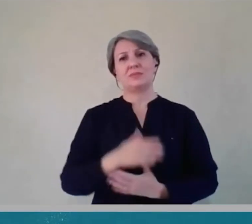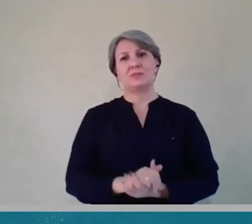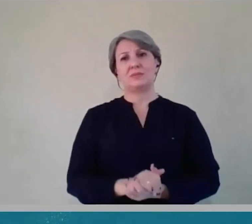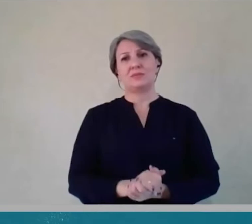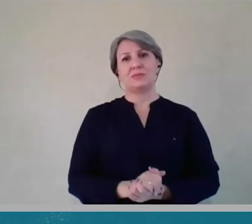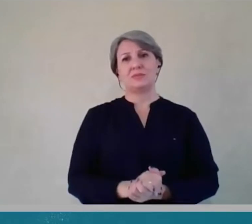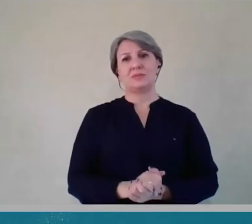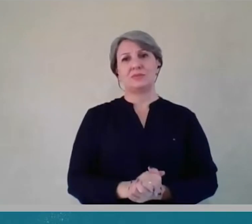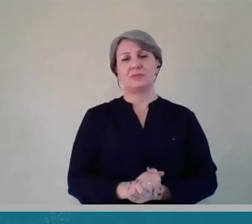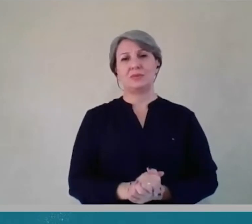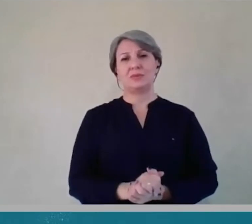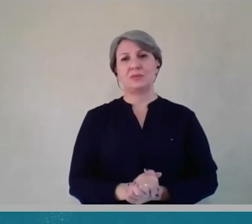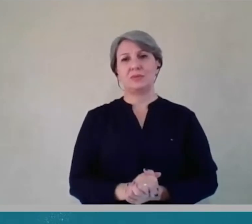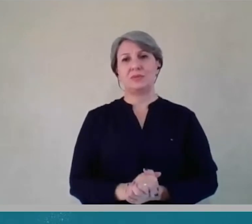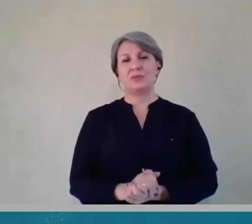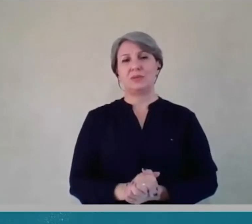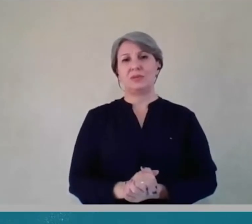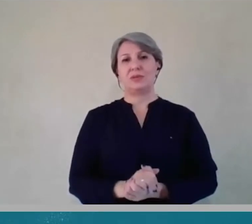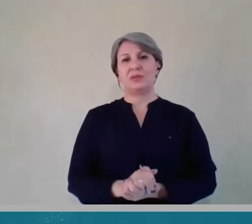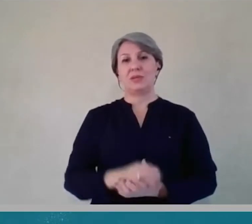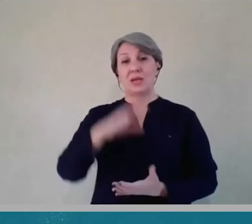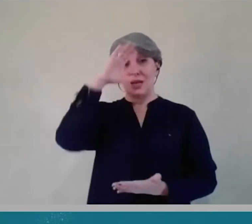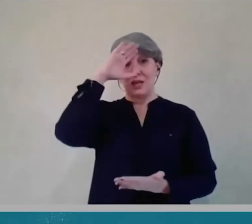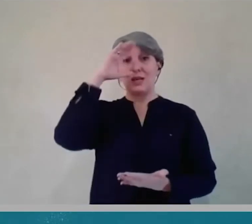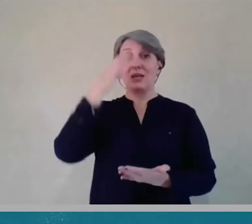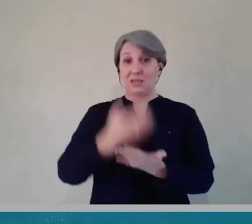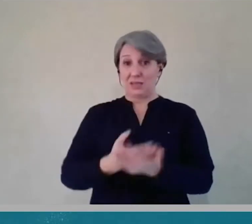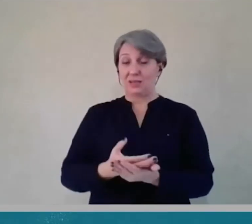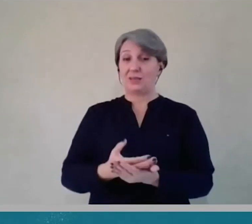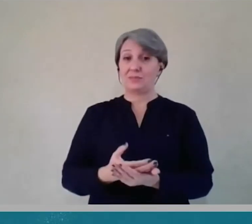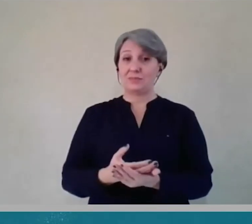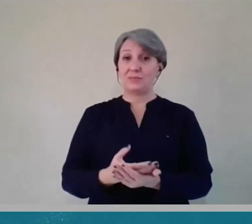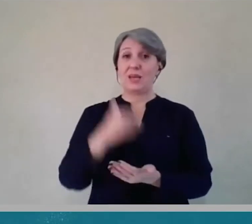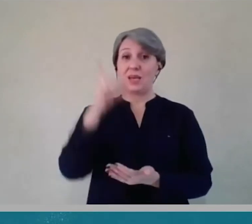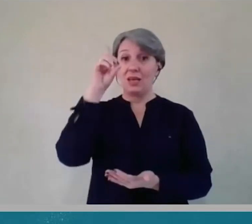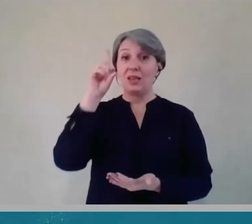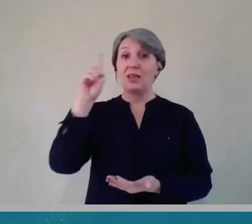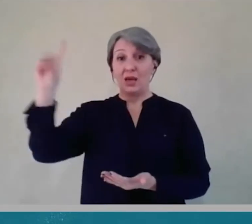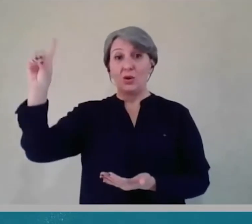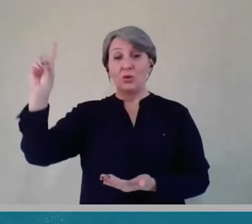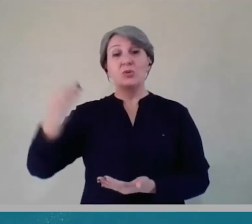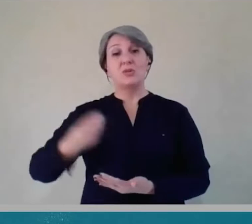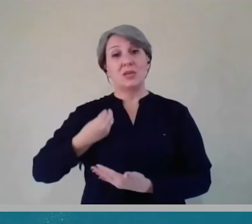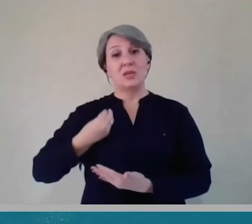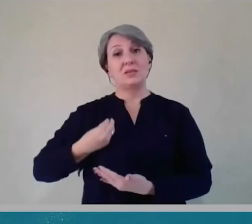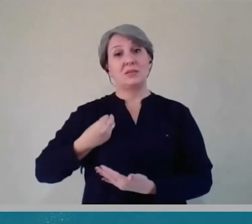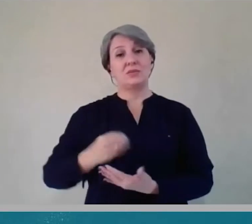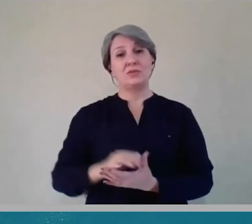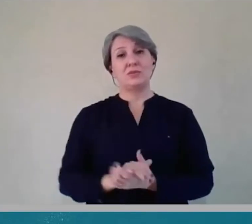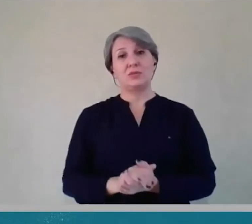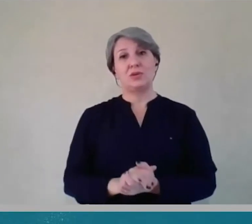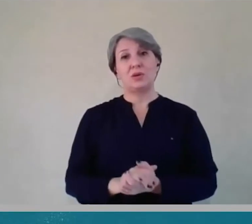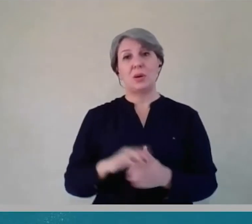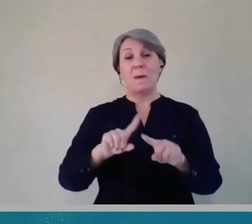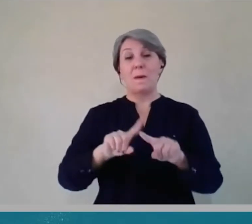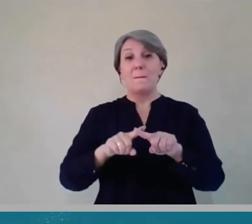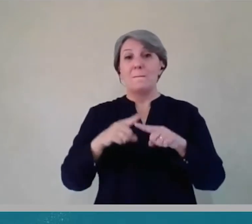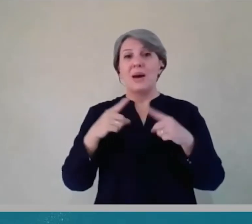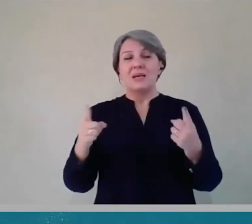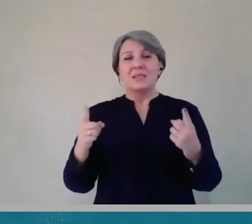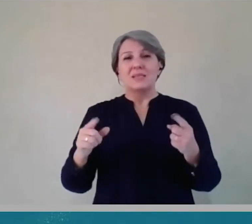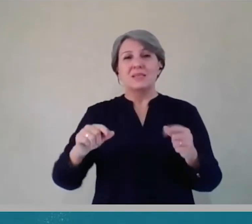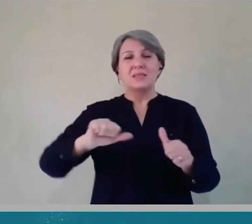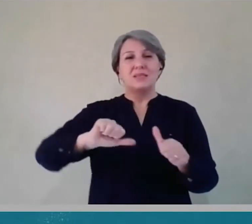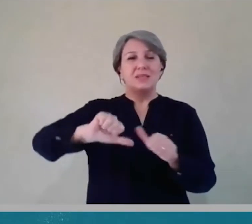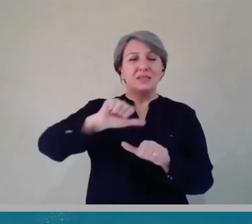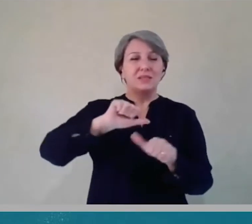Não só creia que Deus existe, que todos os cristãos creem, mas que Ele se torna galardoador dos que